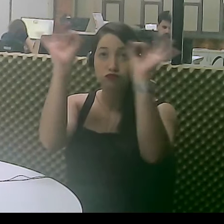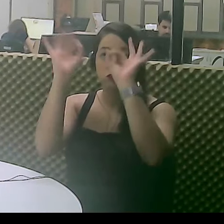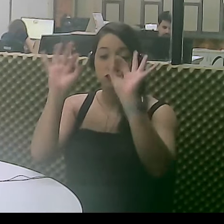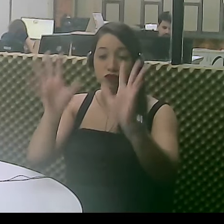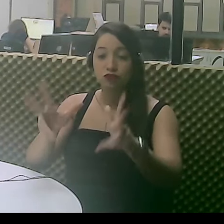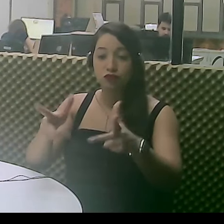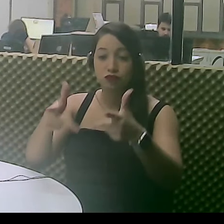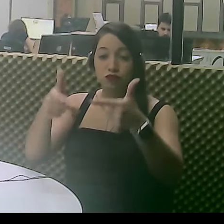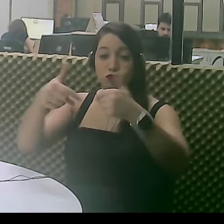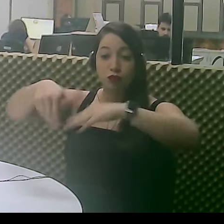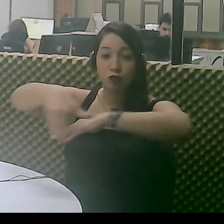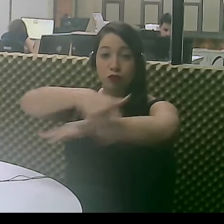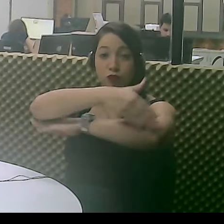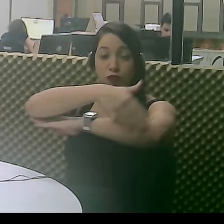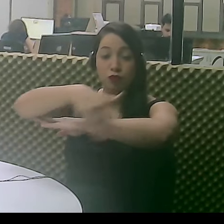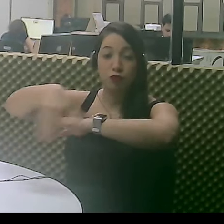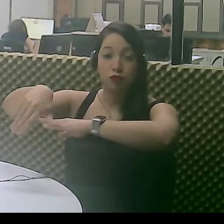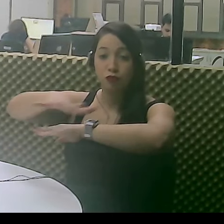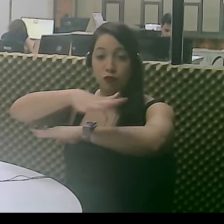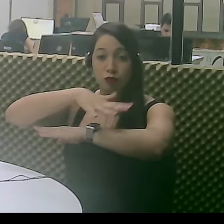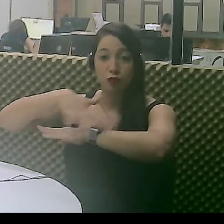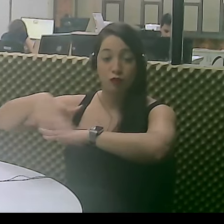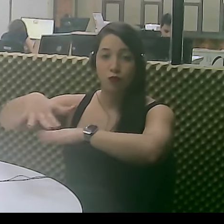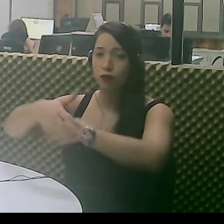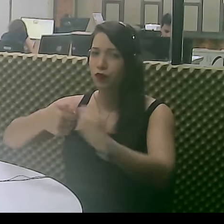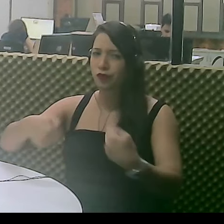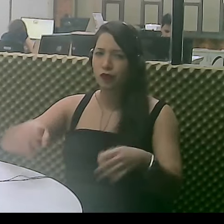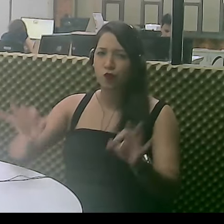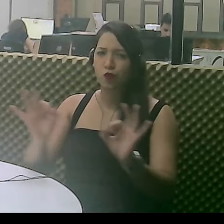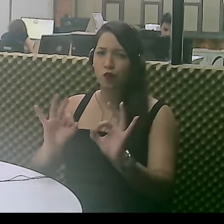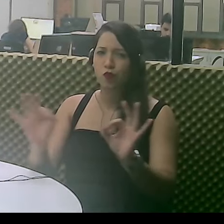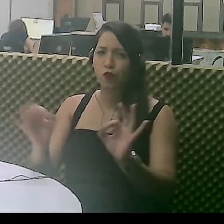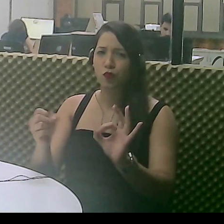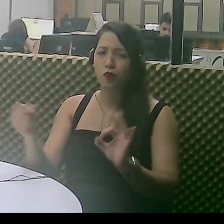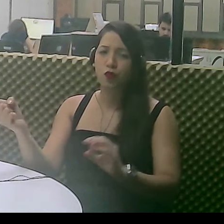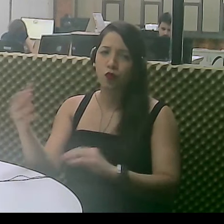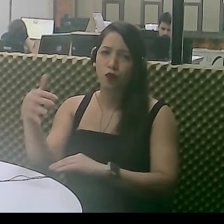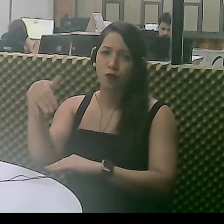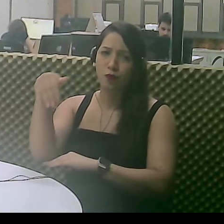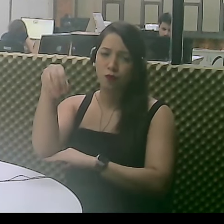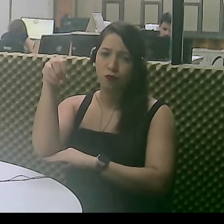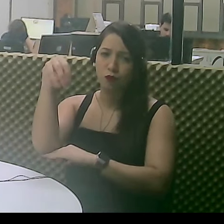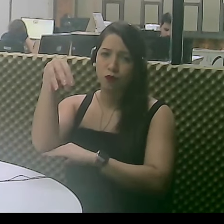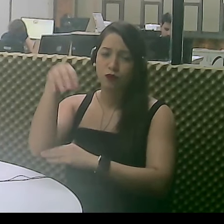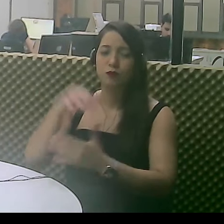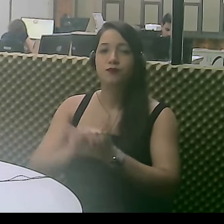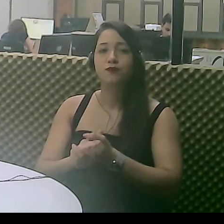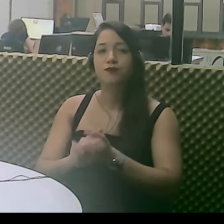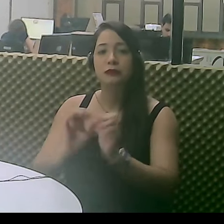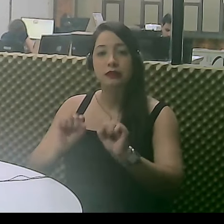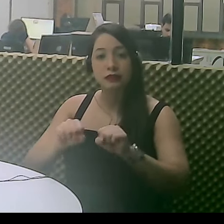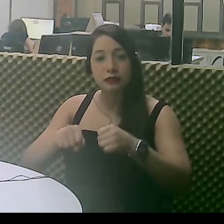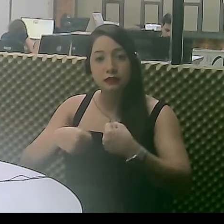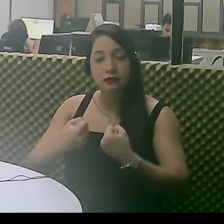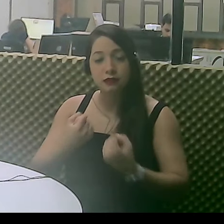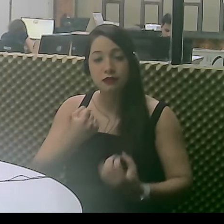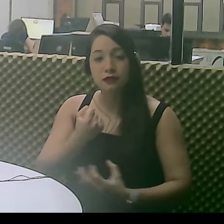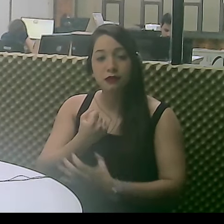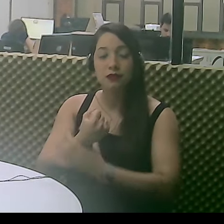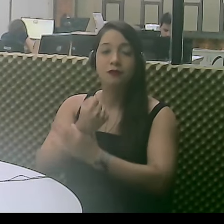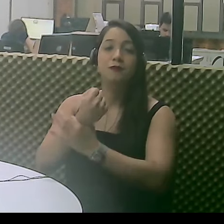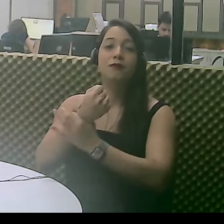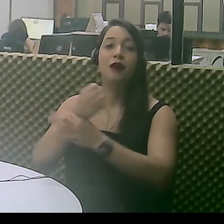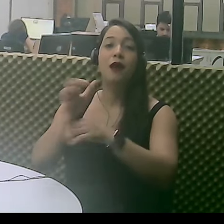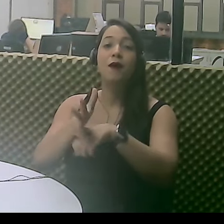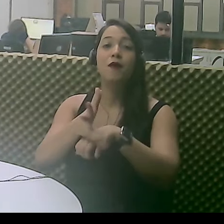melhorar a iluminação do local sem a necessidade de implantar novos postes além de reforçar a segurança a